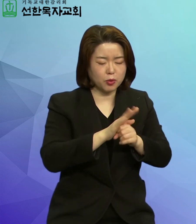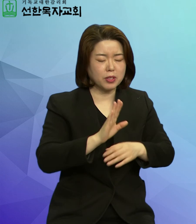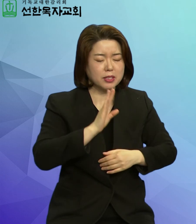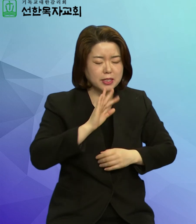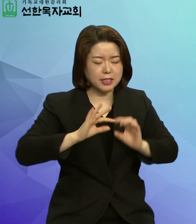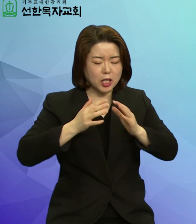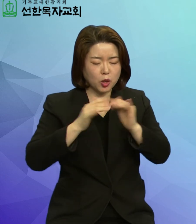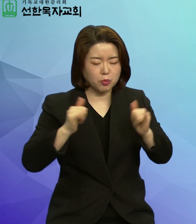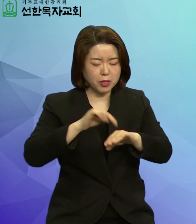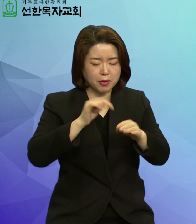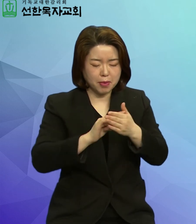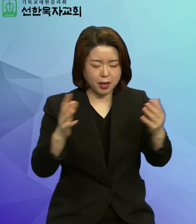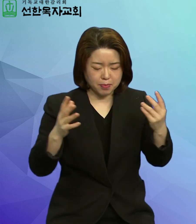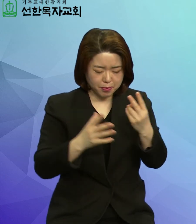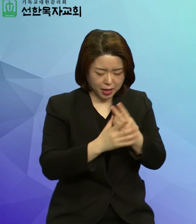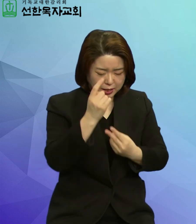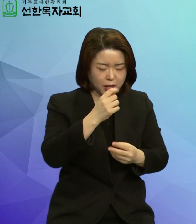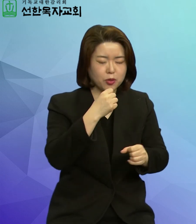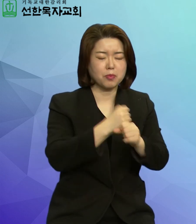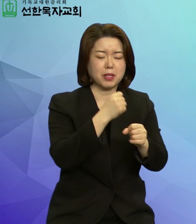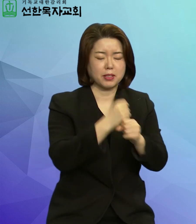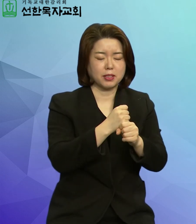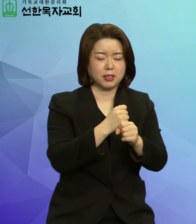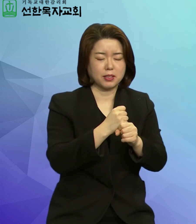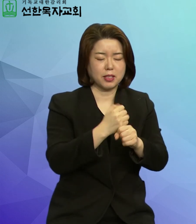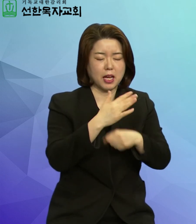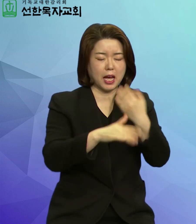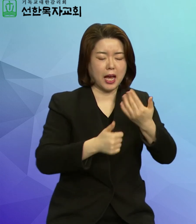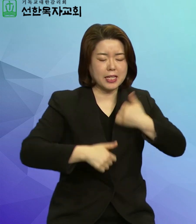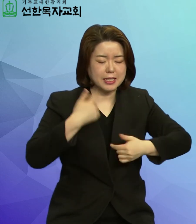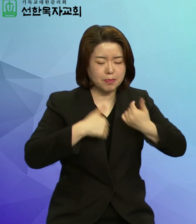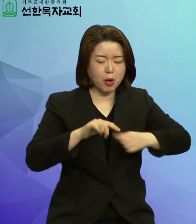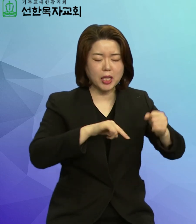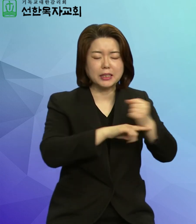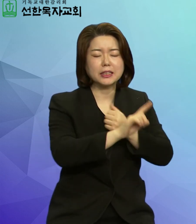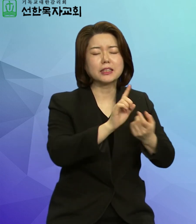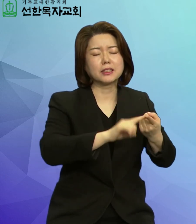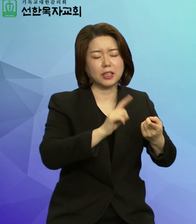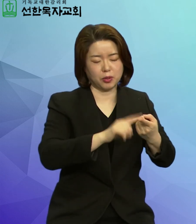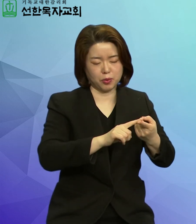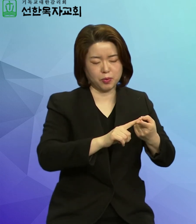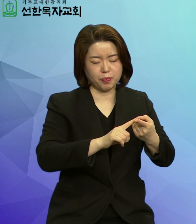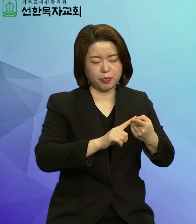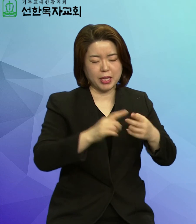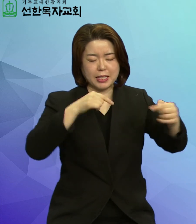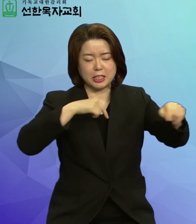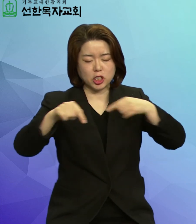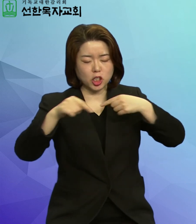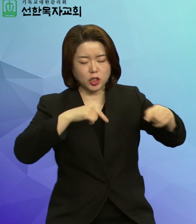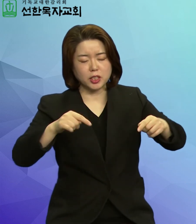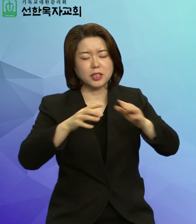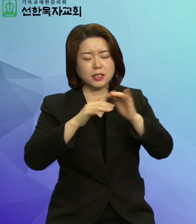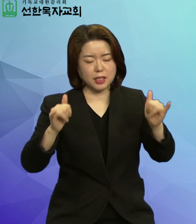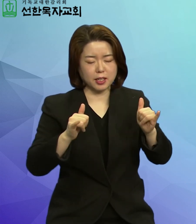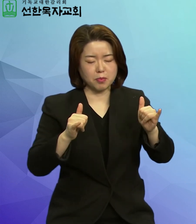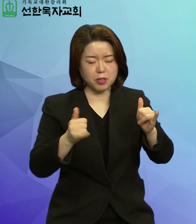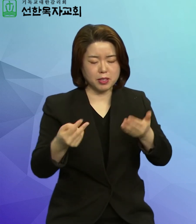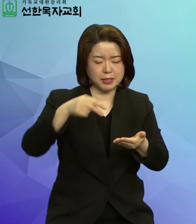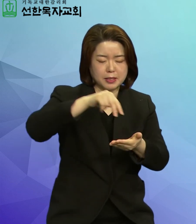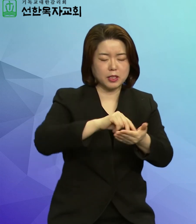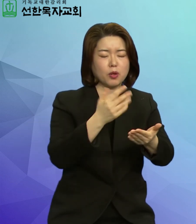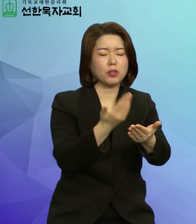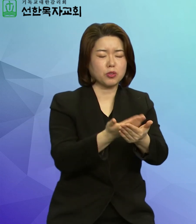사랑하고 국민들의 마음을 하나로 만들고 하나님 기뻐하는 뜻대로 하나님 정치하는